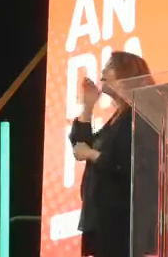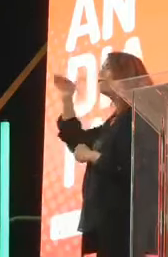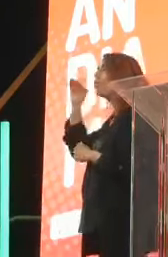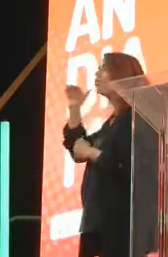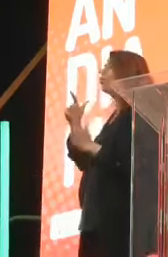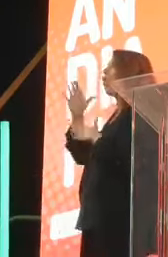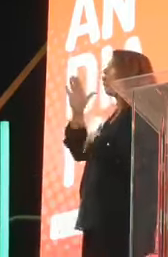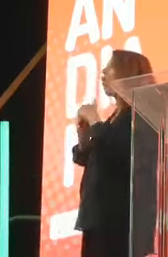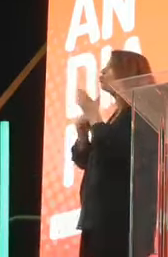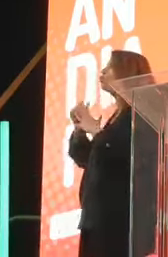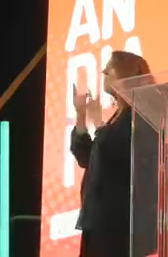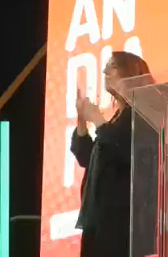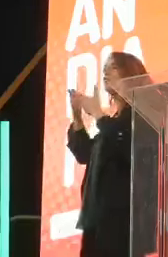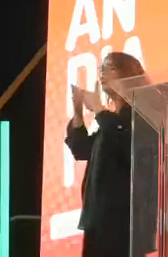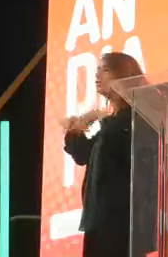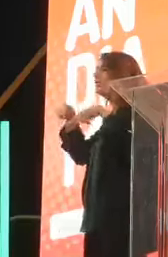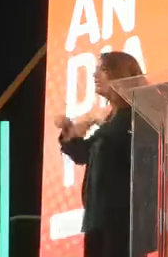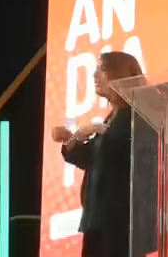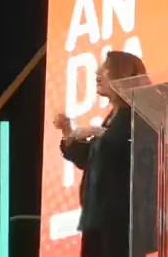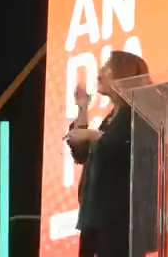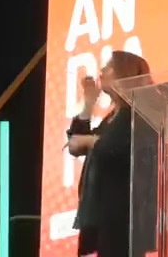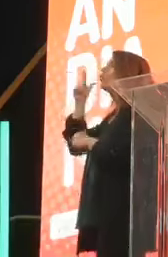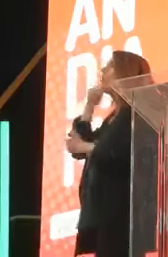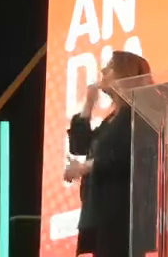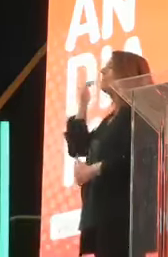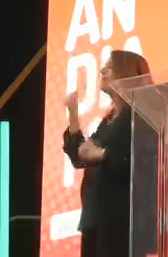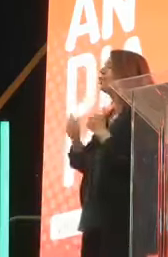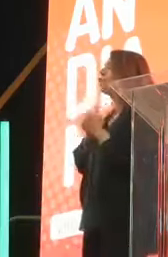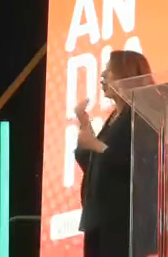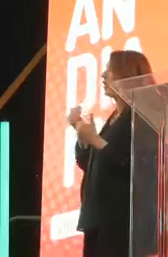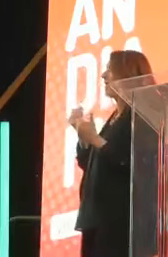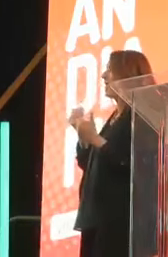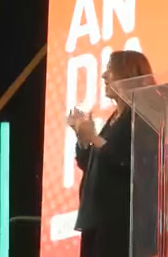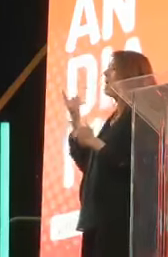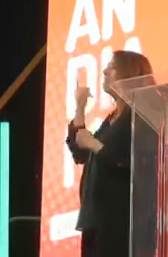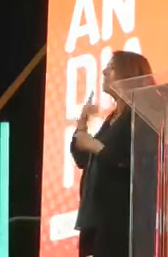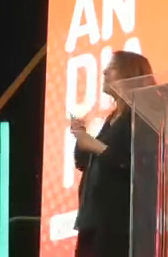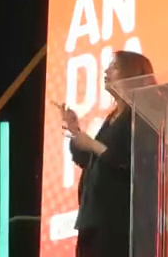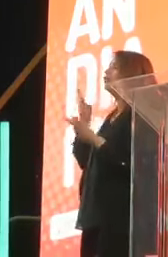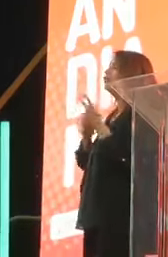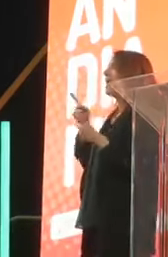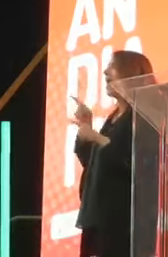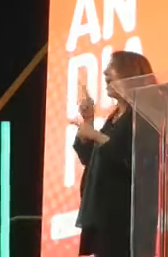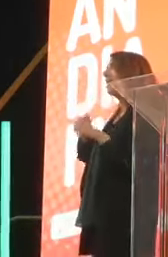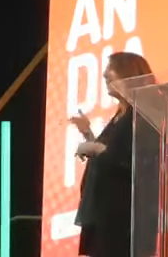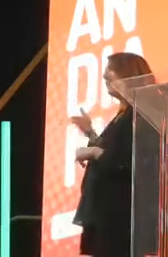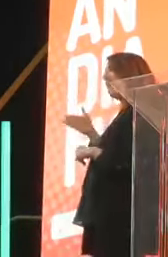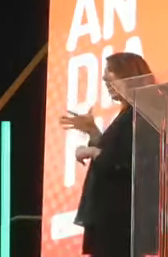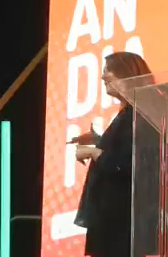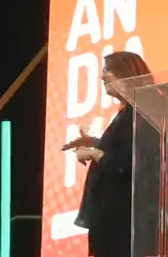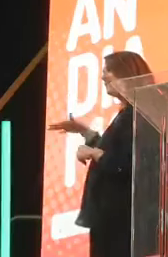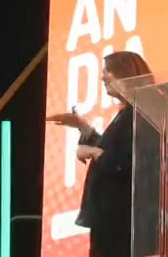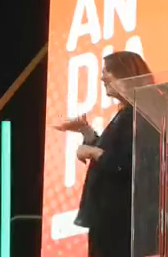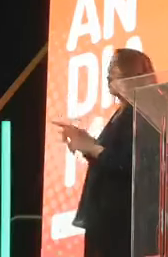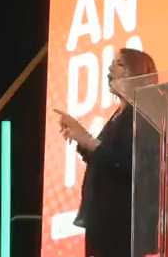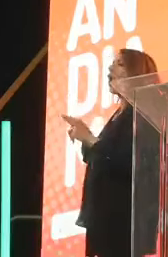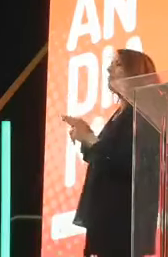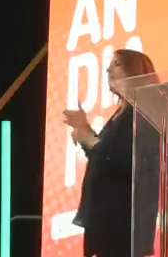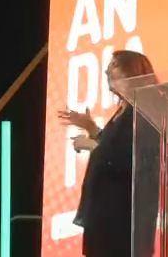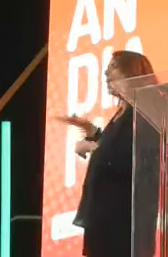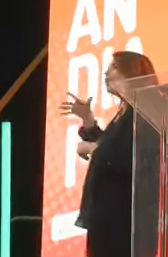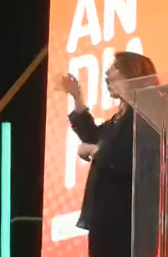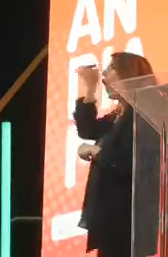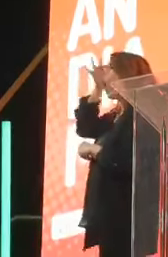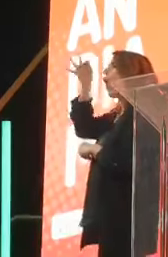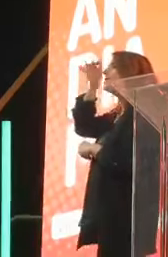Futuro per questa città, di un futuro migliore che possa far uscire anche le destre dall'ossessione che